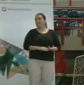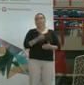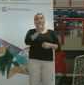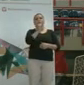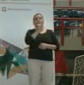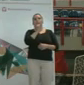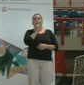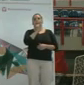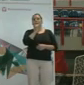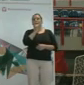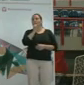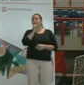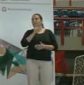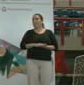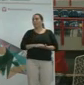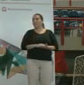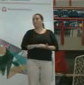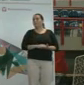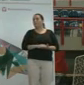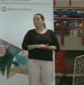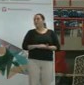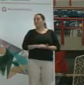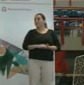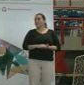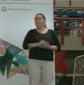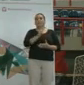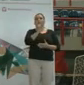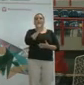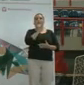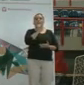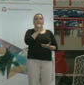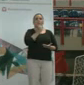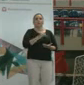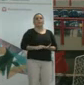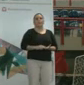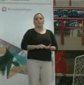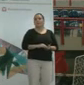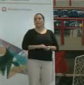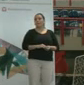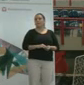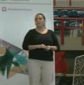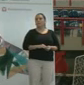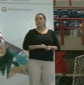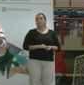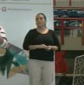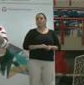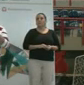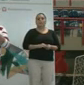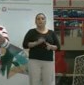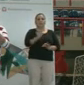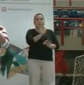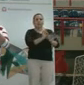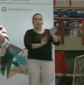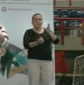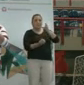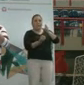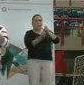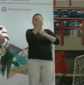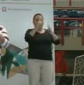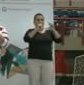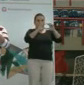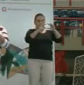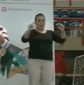por exemplo, o tamanho, uma coisa bem contextualizada. Ele cria uma fórmula que ele